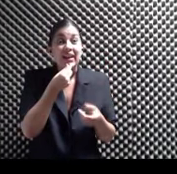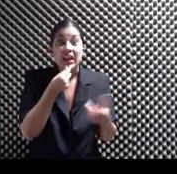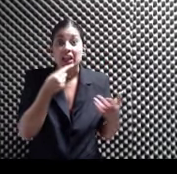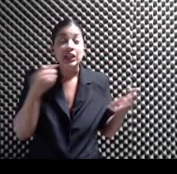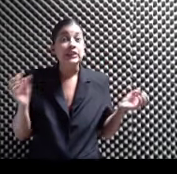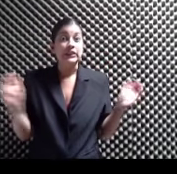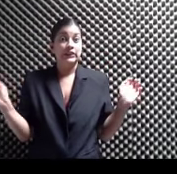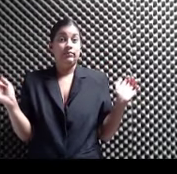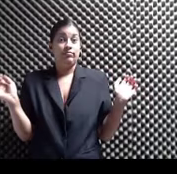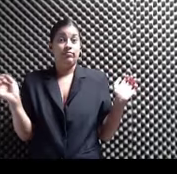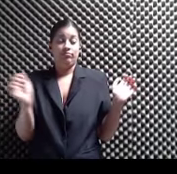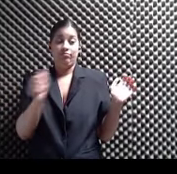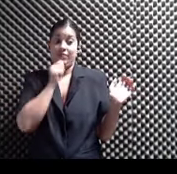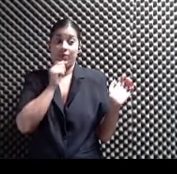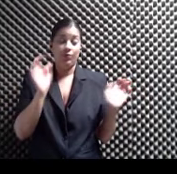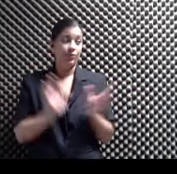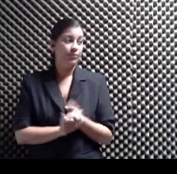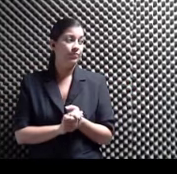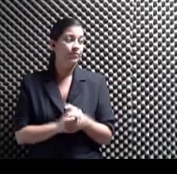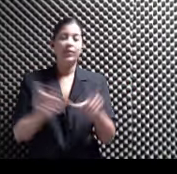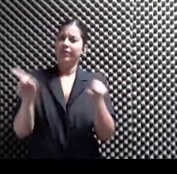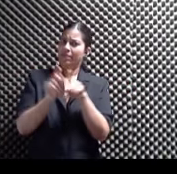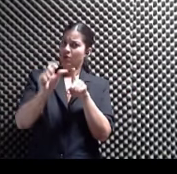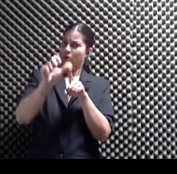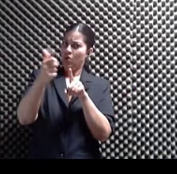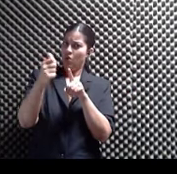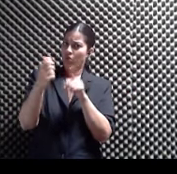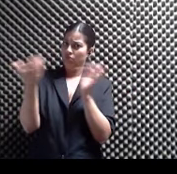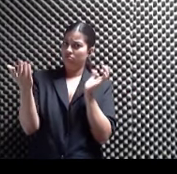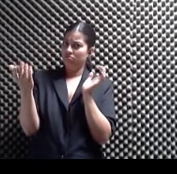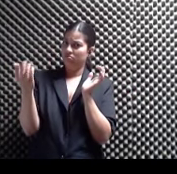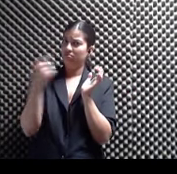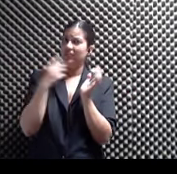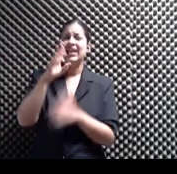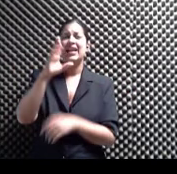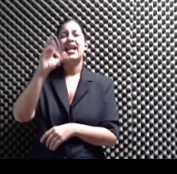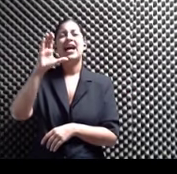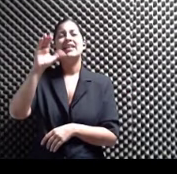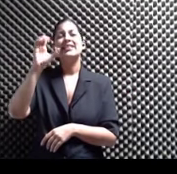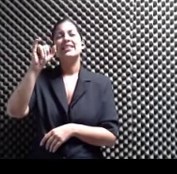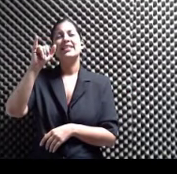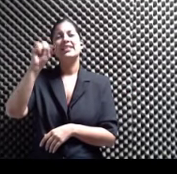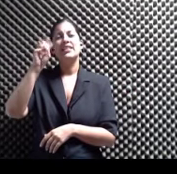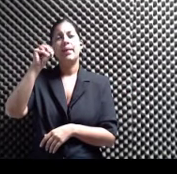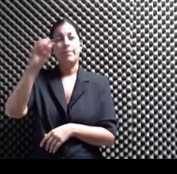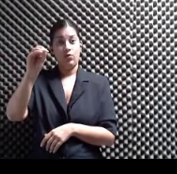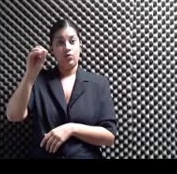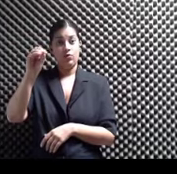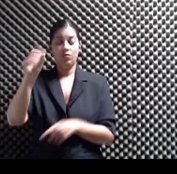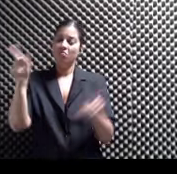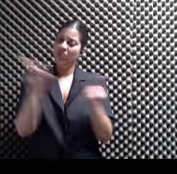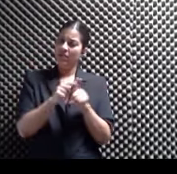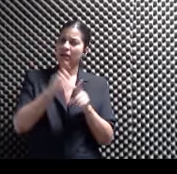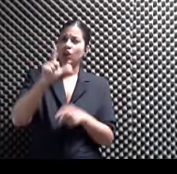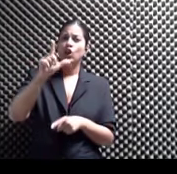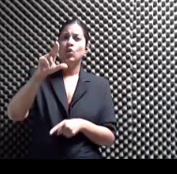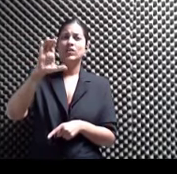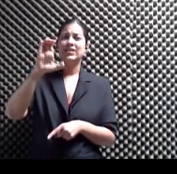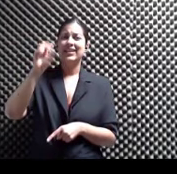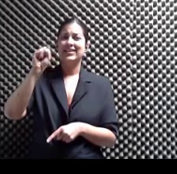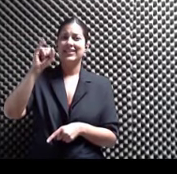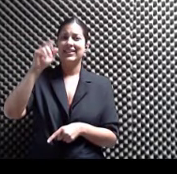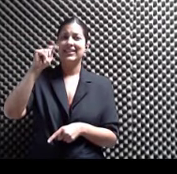una portada, Ser Racista, está la transfiguración de Lucecita cuando vuelve con el afro y toda la cuestión de la soy